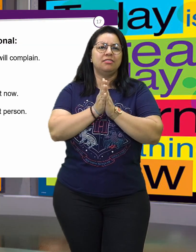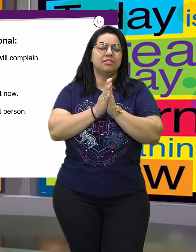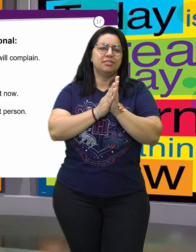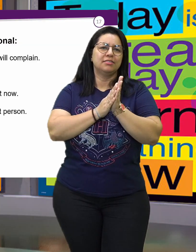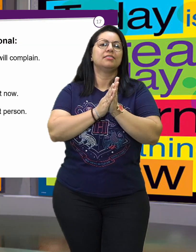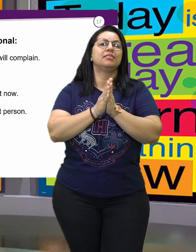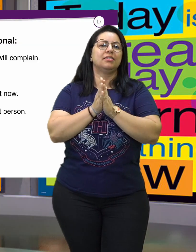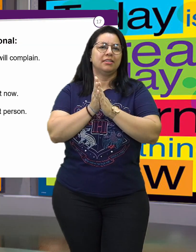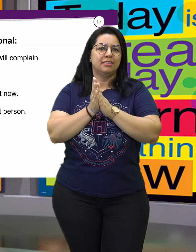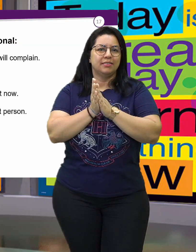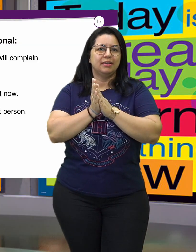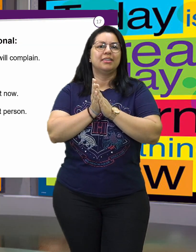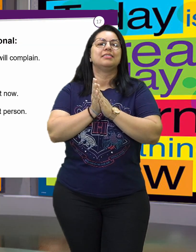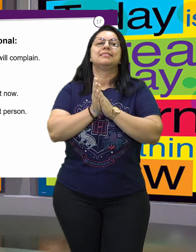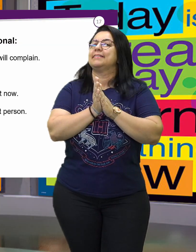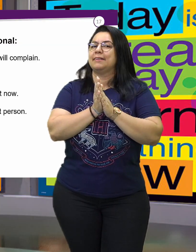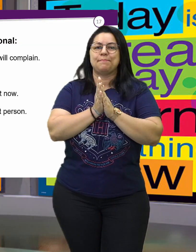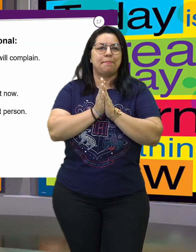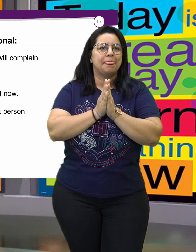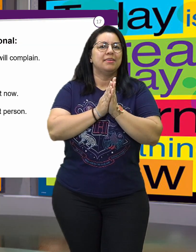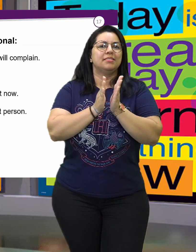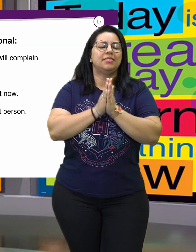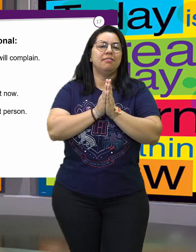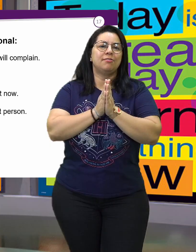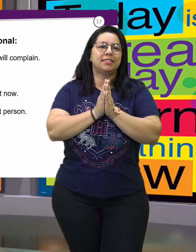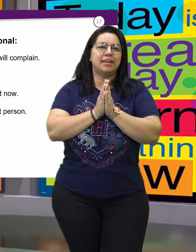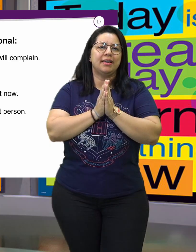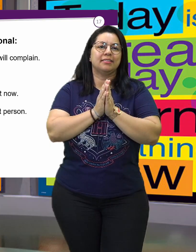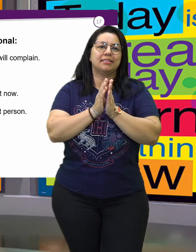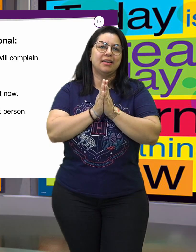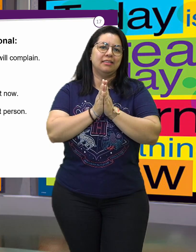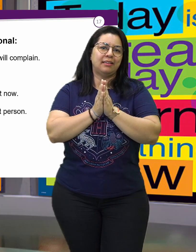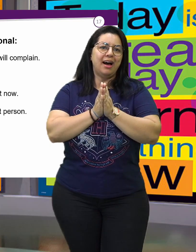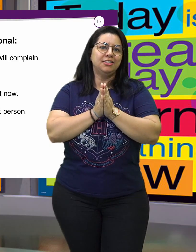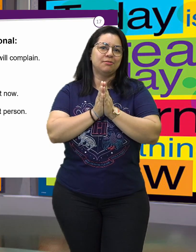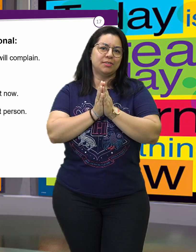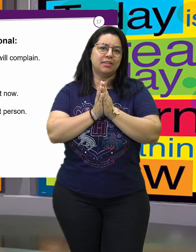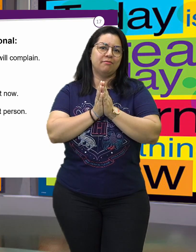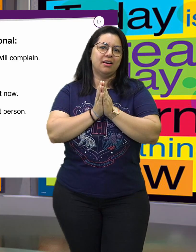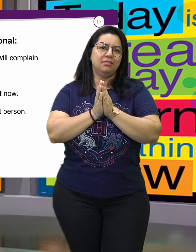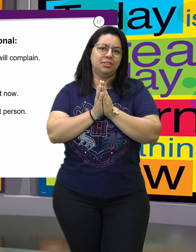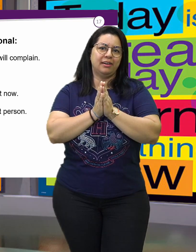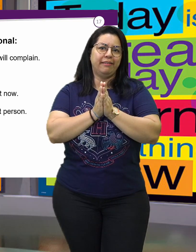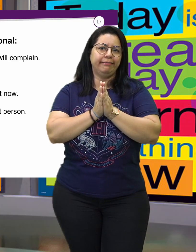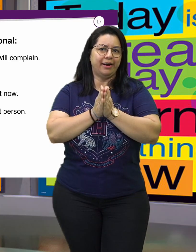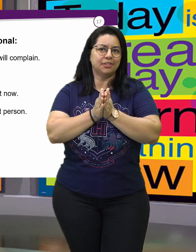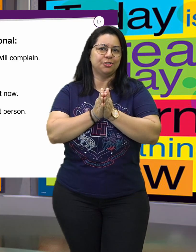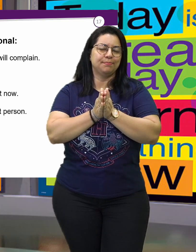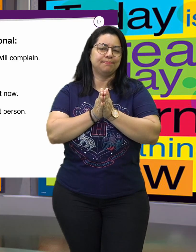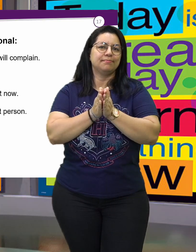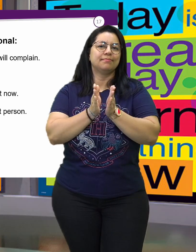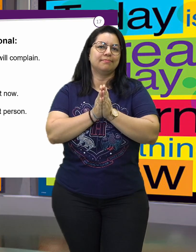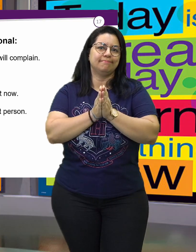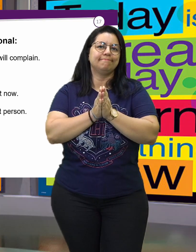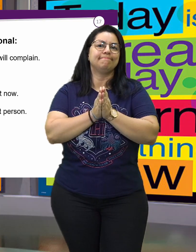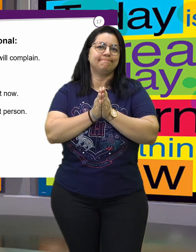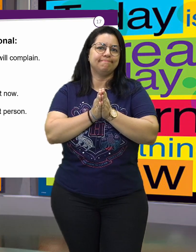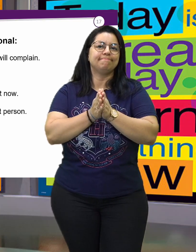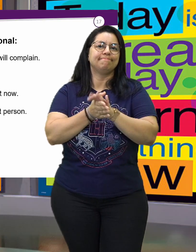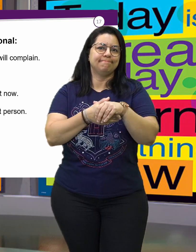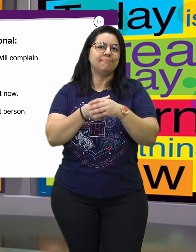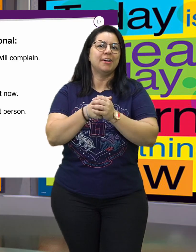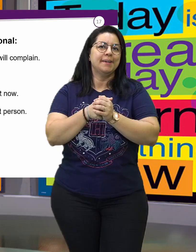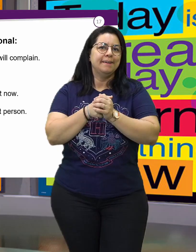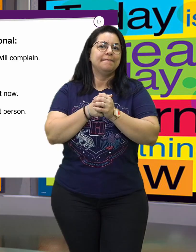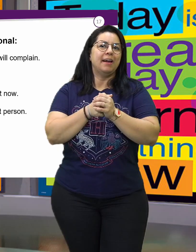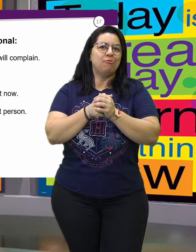get out late, you arrive late. O que é isso? Se você sair tarde, você vai chegar tarde. Muito bem,